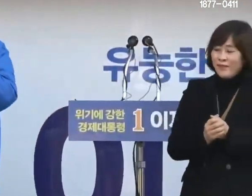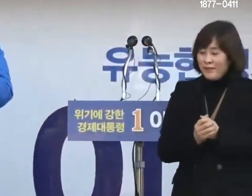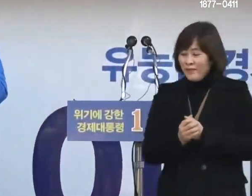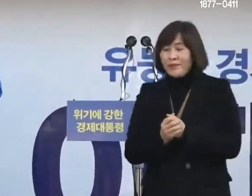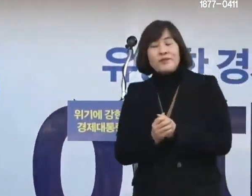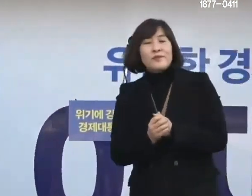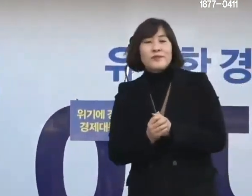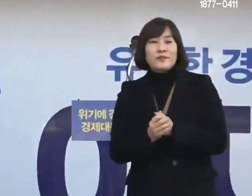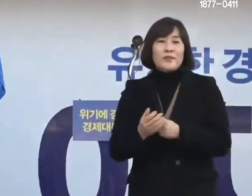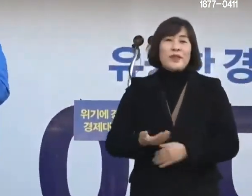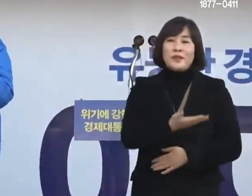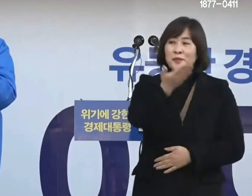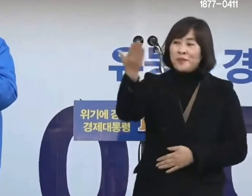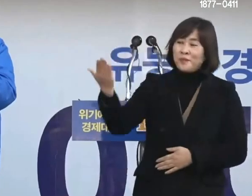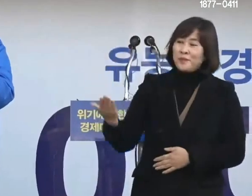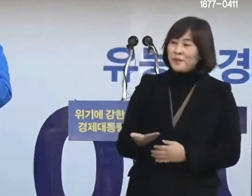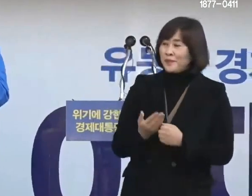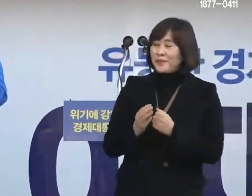네. 여러분